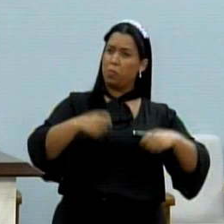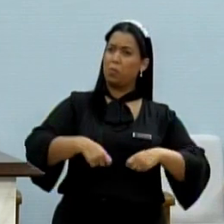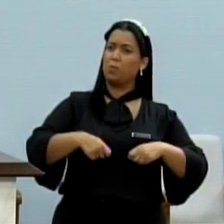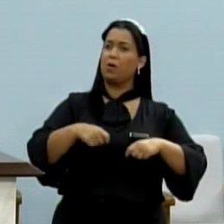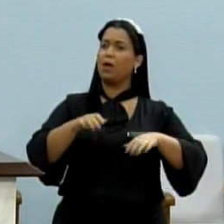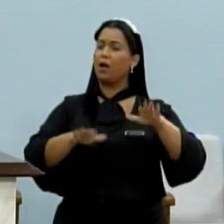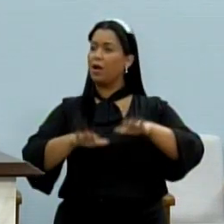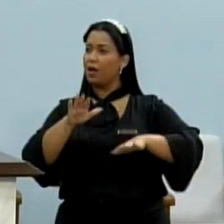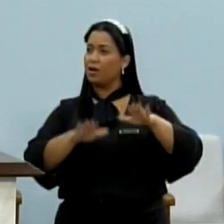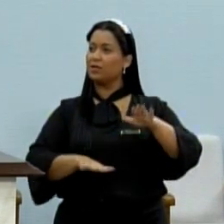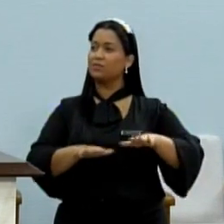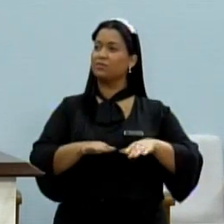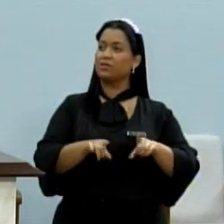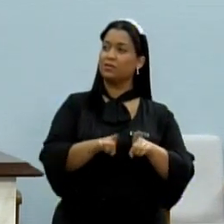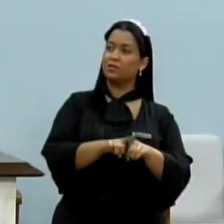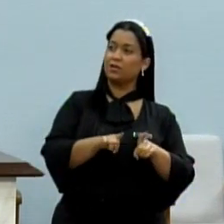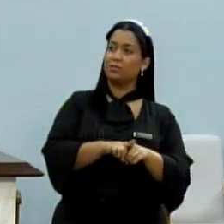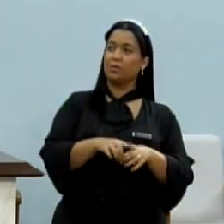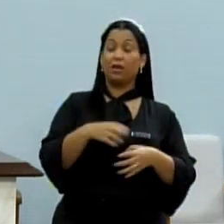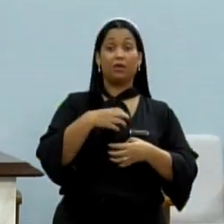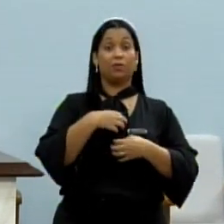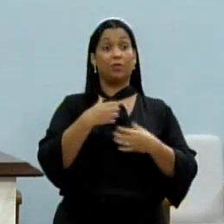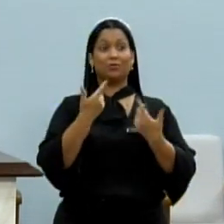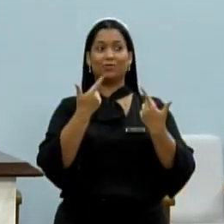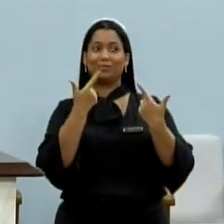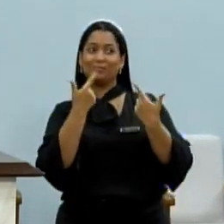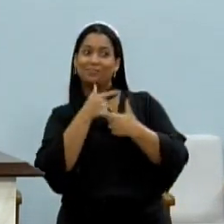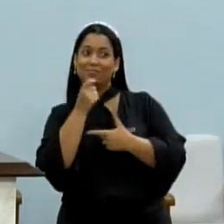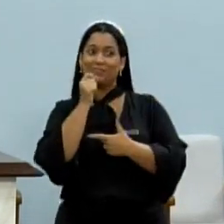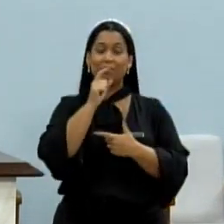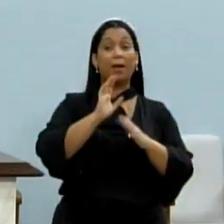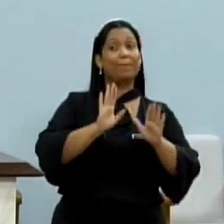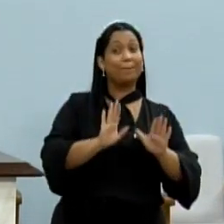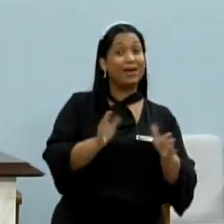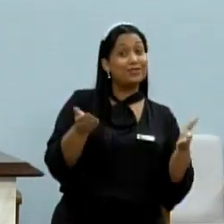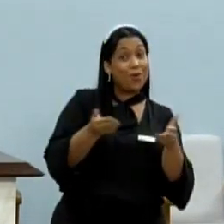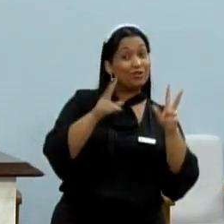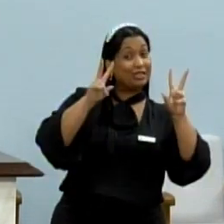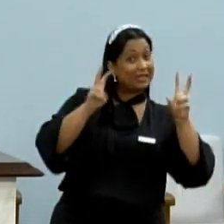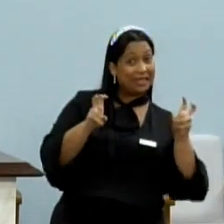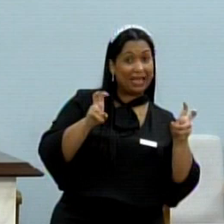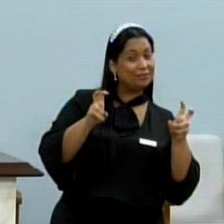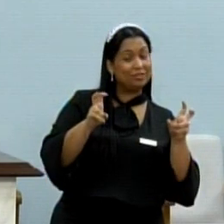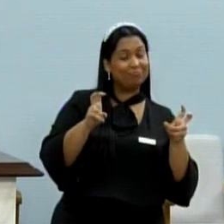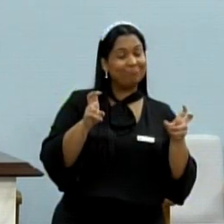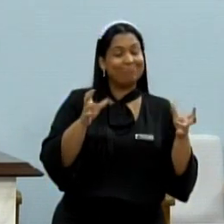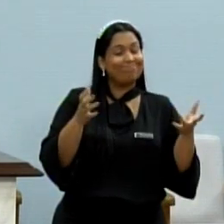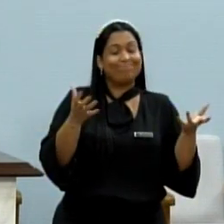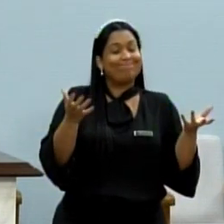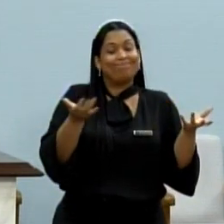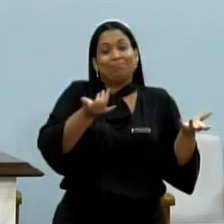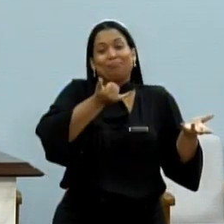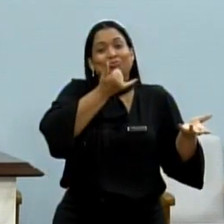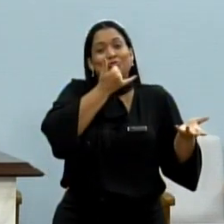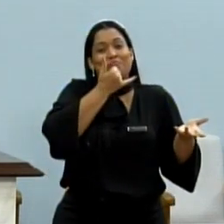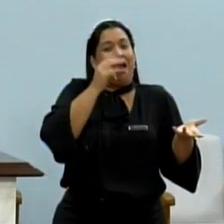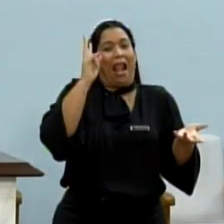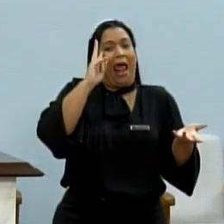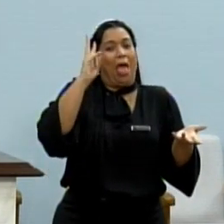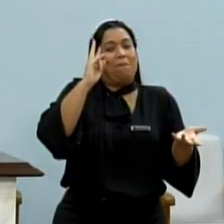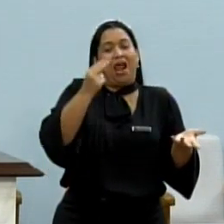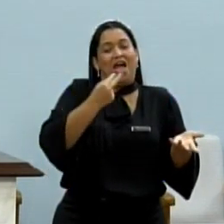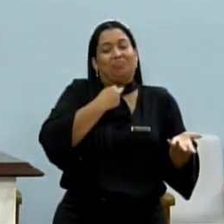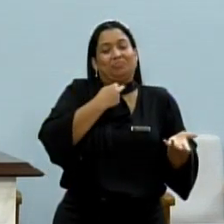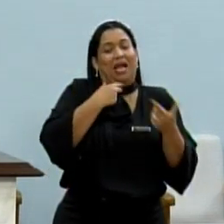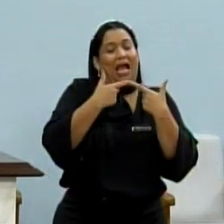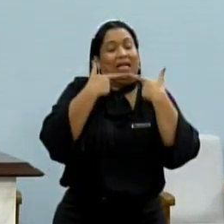vezes, trazer até um pouco de humor. Mas o tema desta tarde não nos permite celebrar, não nos